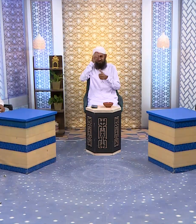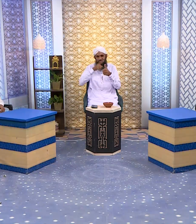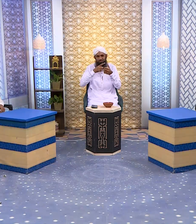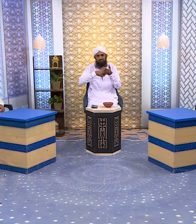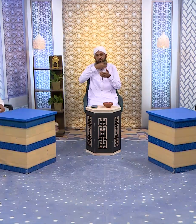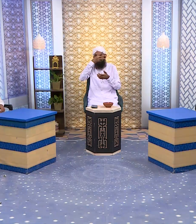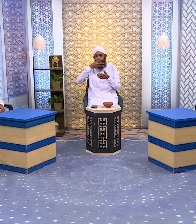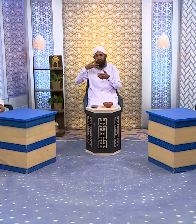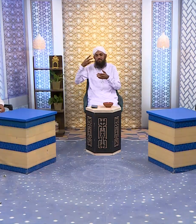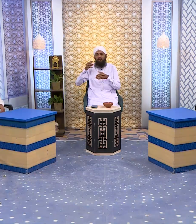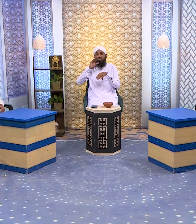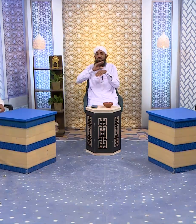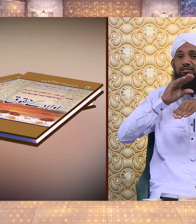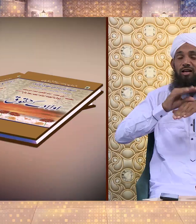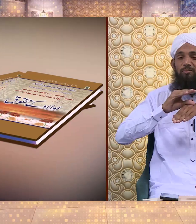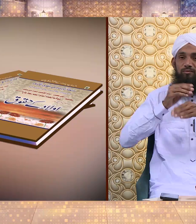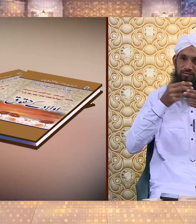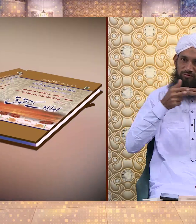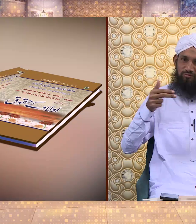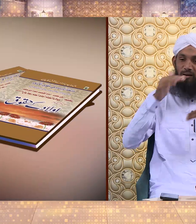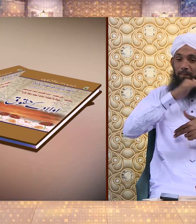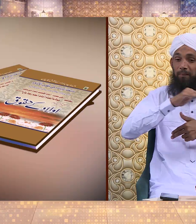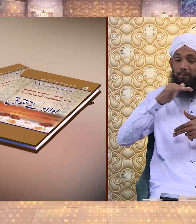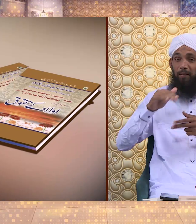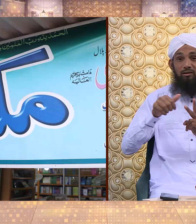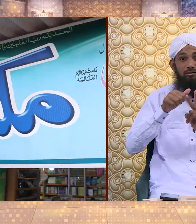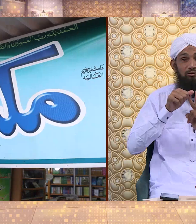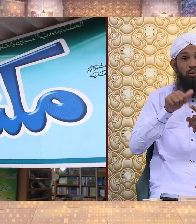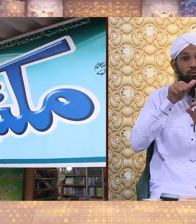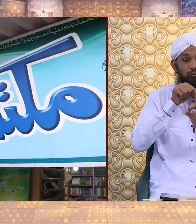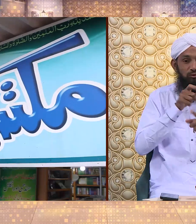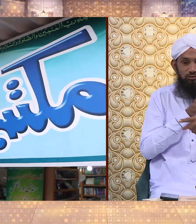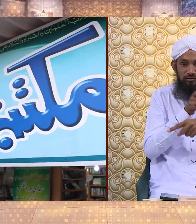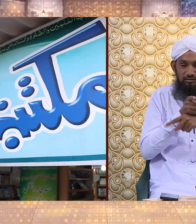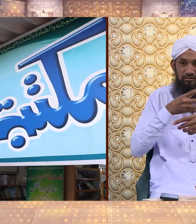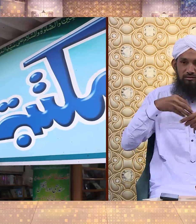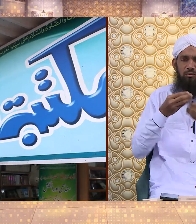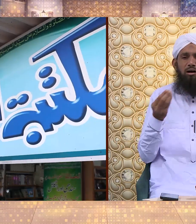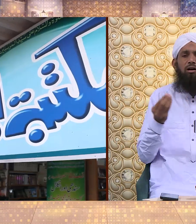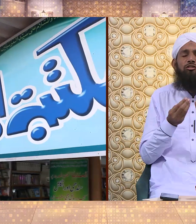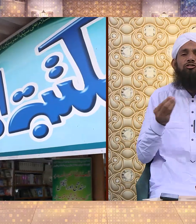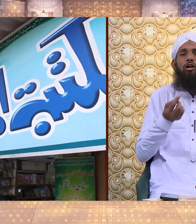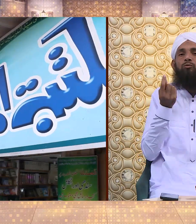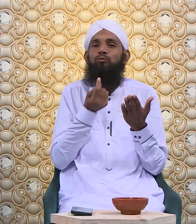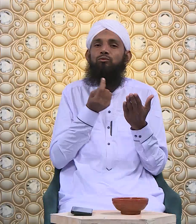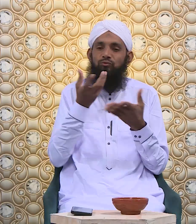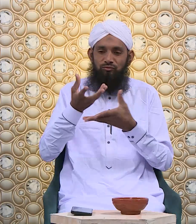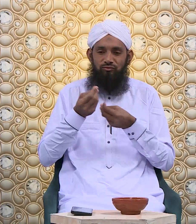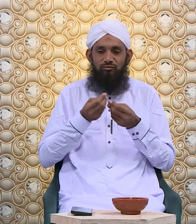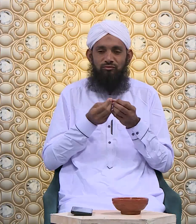رحمت اللہ علیہ کا رسالہ اولاد کے حقوق جو کہ مکتبت المدینہ سے آسان کر کے شائع کیا گیا ہے اس کا متعلق بھی